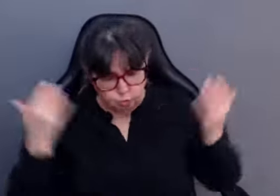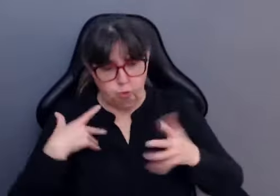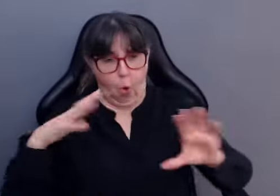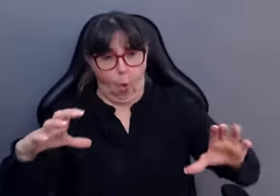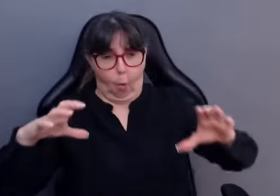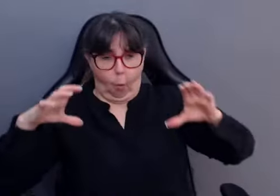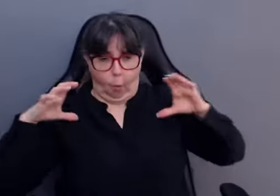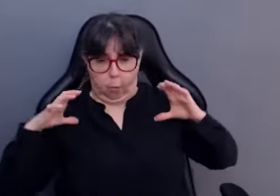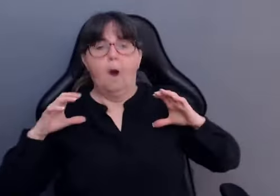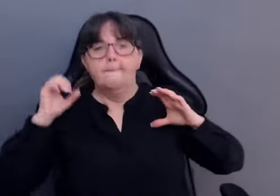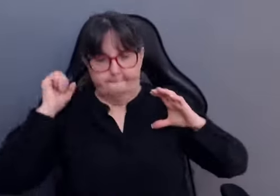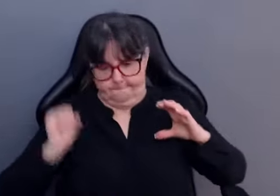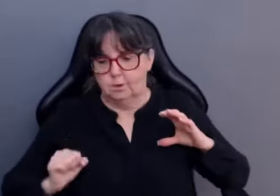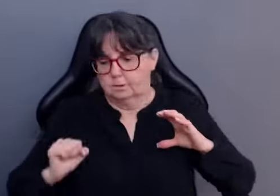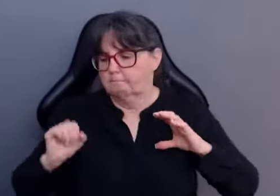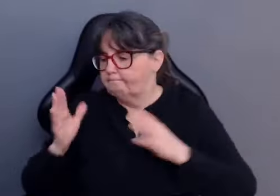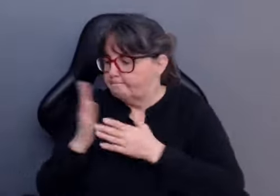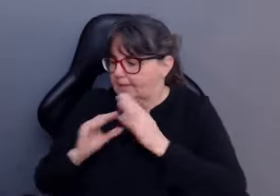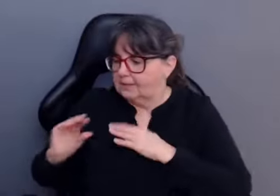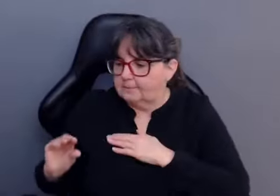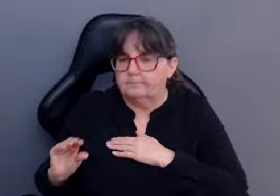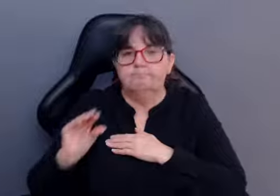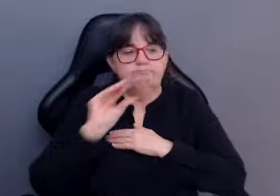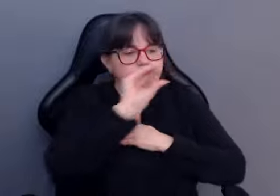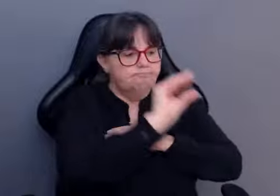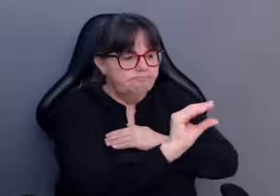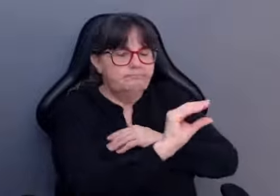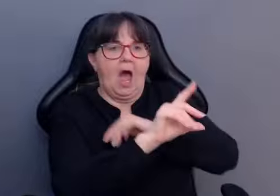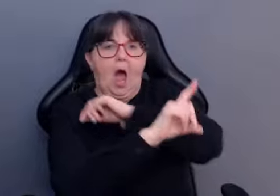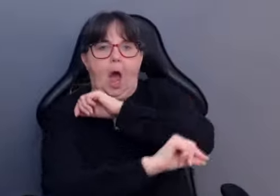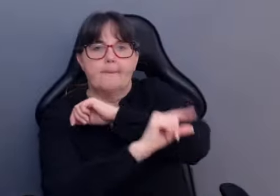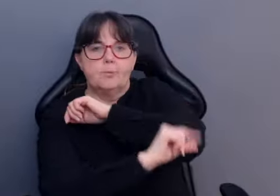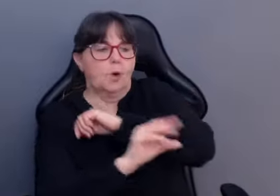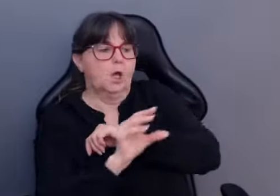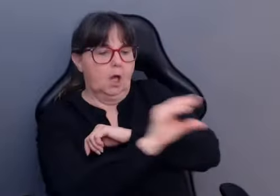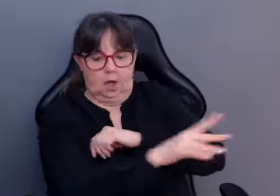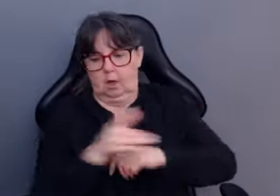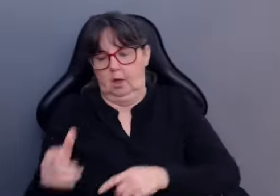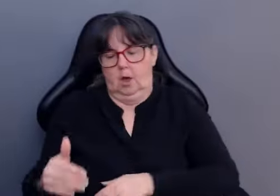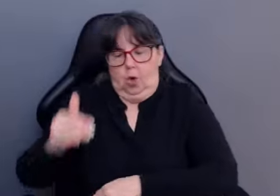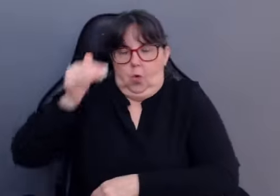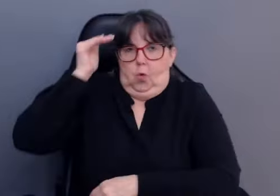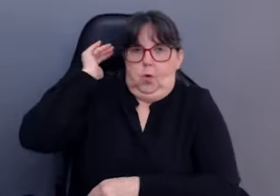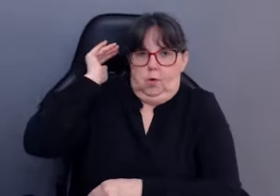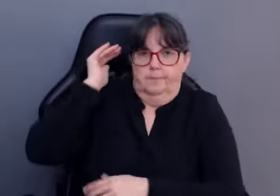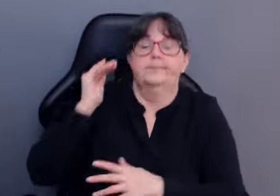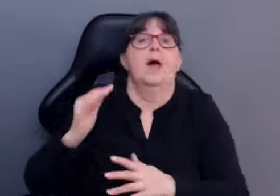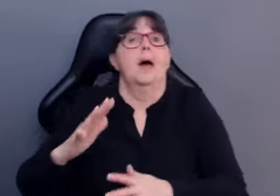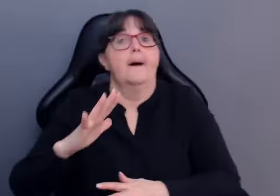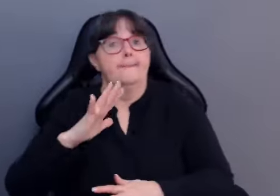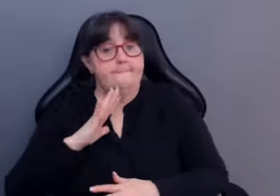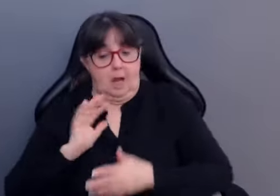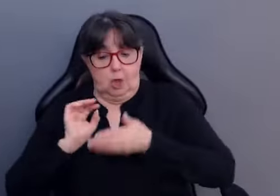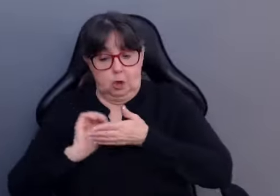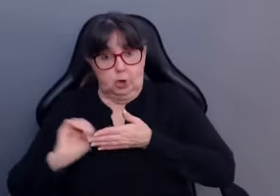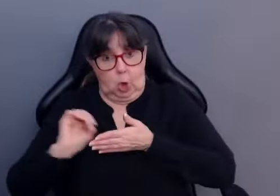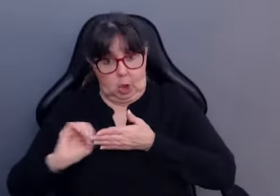conseil d'administration à un employé de l'organisme. Cependant, le secrétaire reste